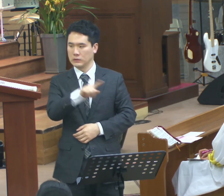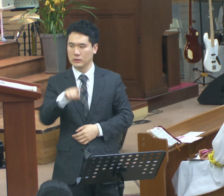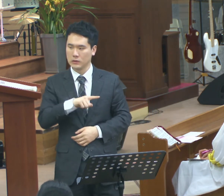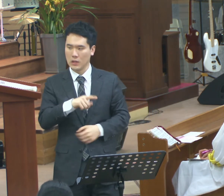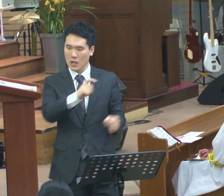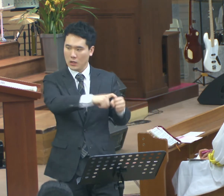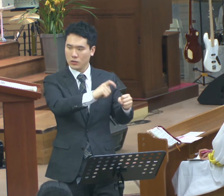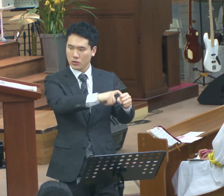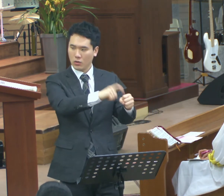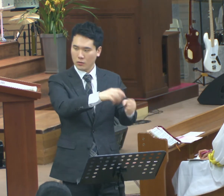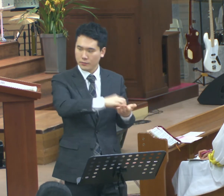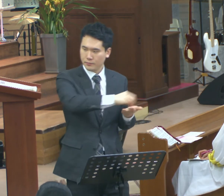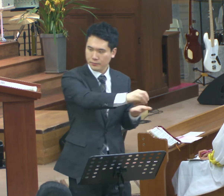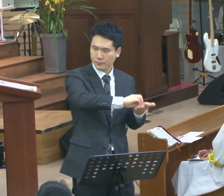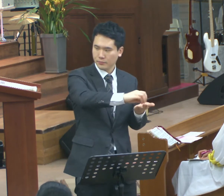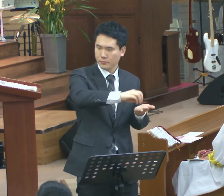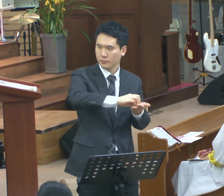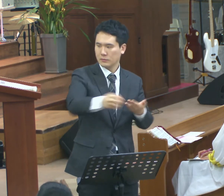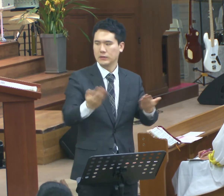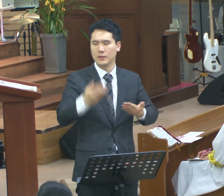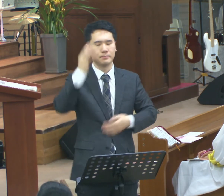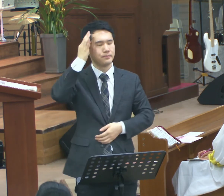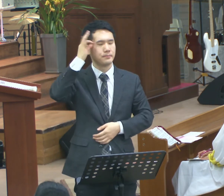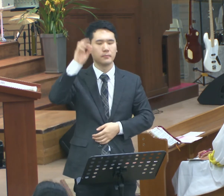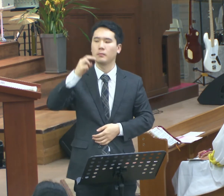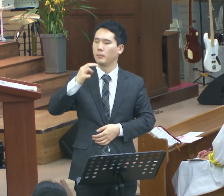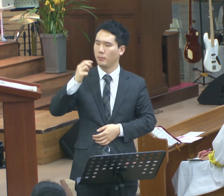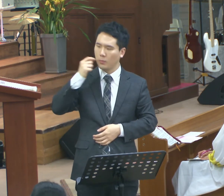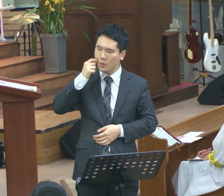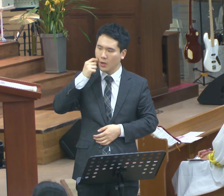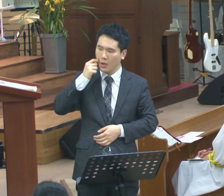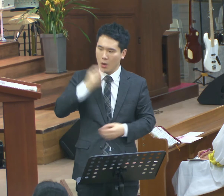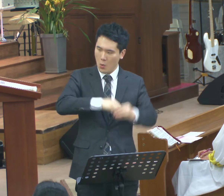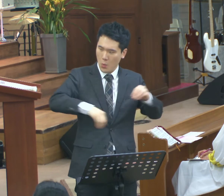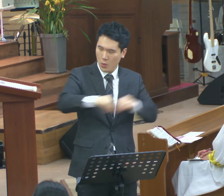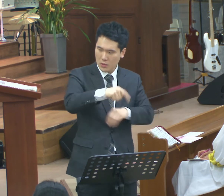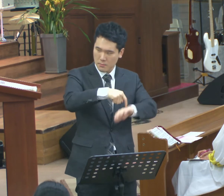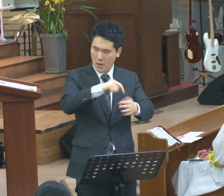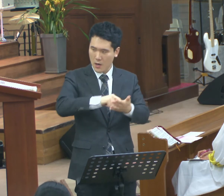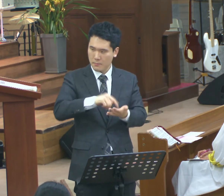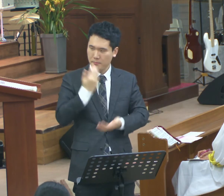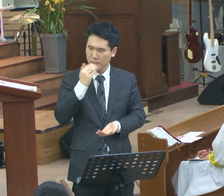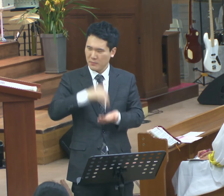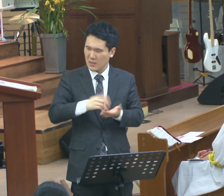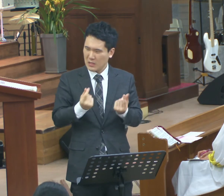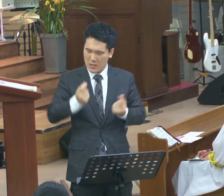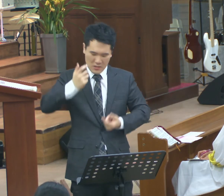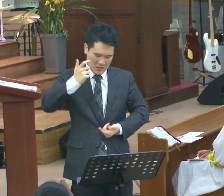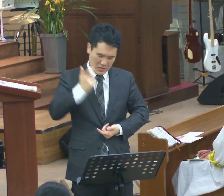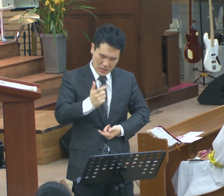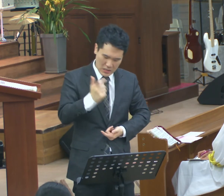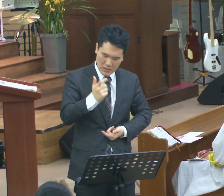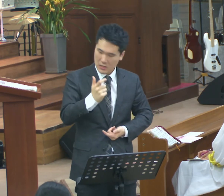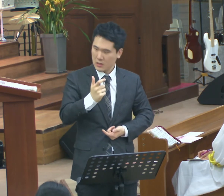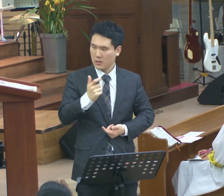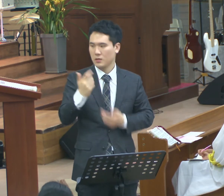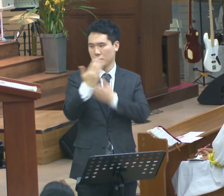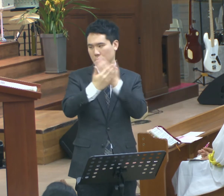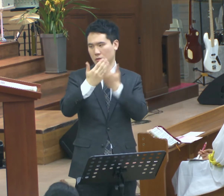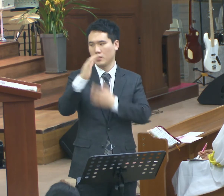그들이 떡 되시는 일을 깨닫지 못하고 도리어 그 마음이 둔하여졌음이로라 그랬어요. 어제